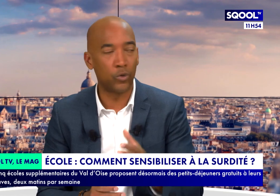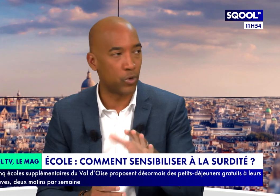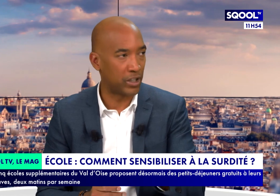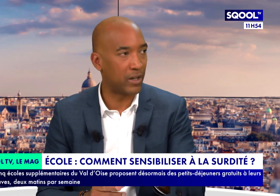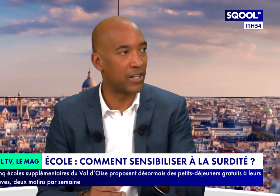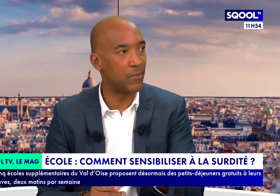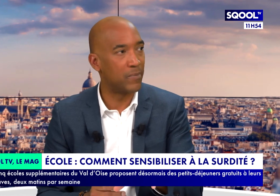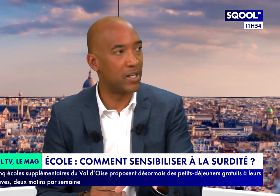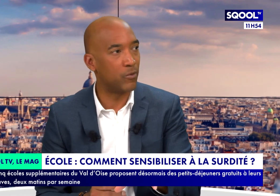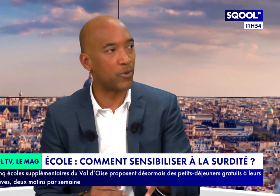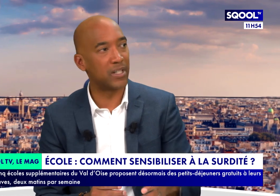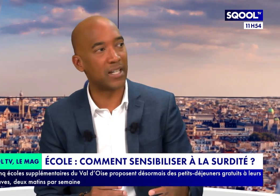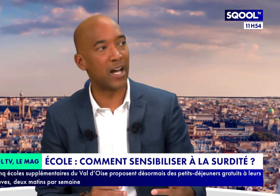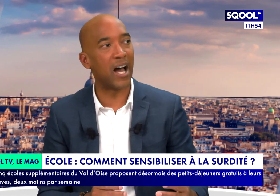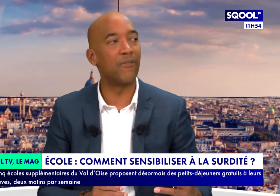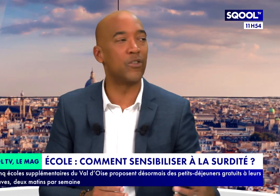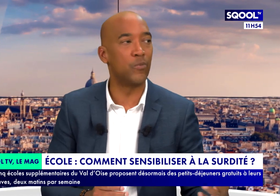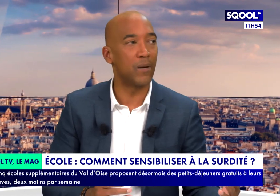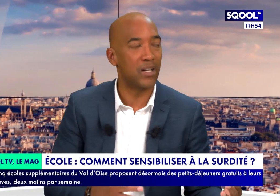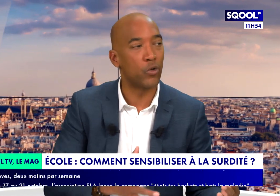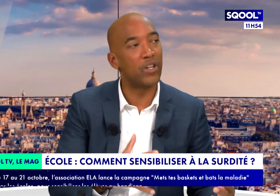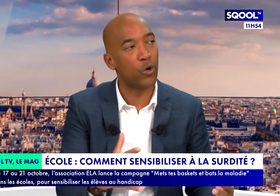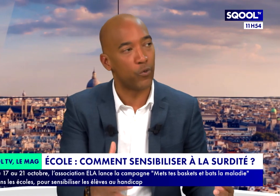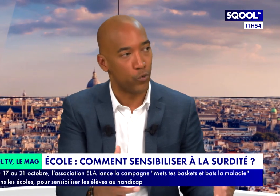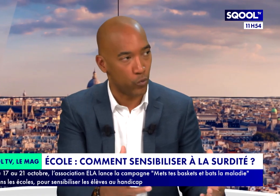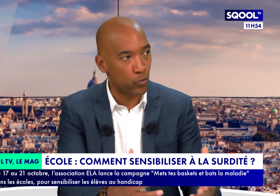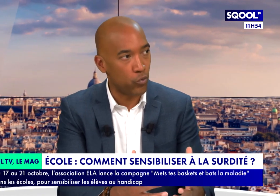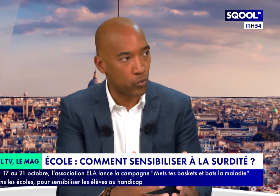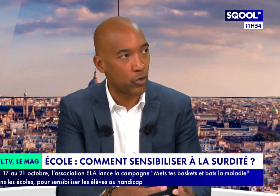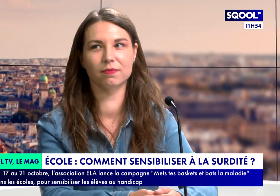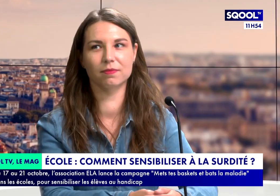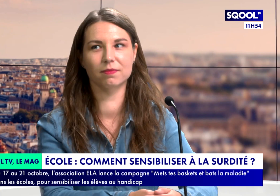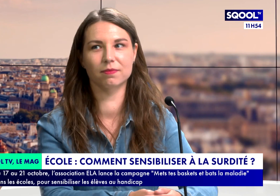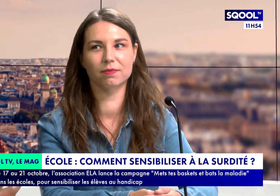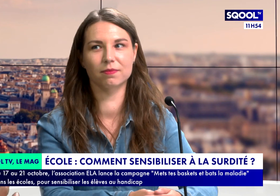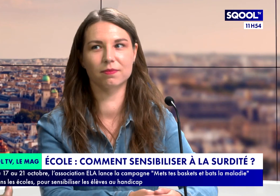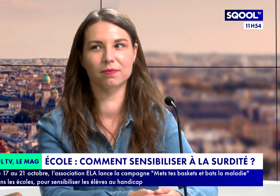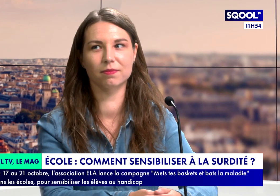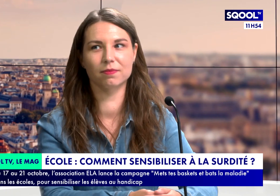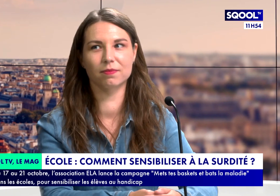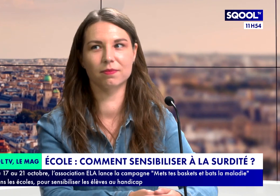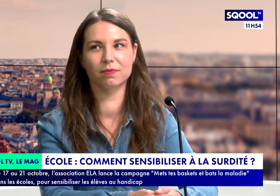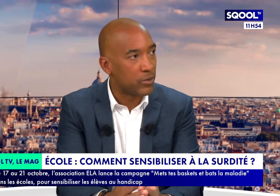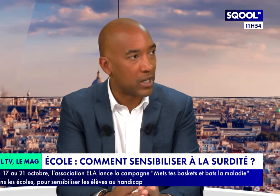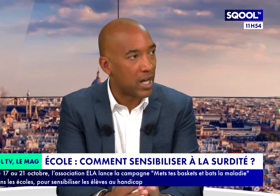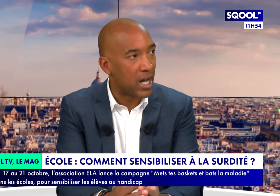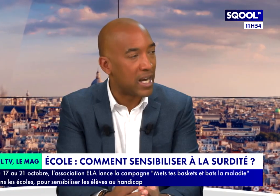coup de projecteur avec La famille Bélier, vous pensez que ça a fait du bien, mais qu'on en est revenu ou ça a vraiment mis un coup de projecteur sur la